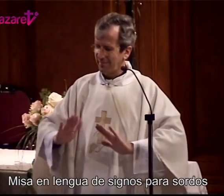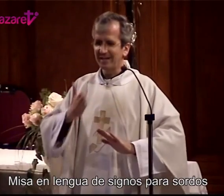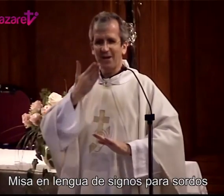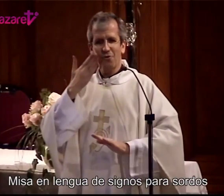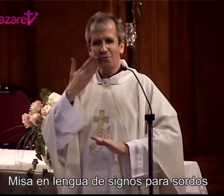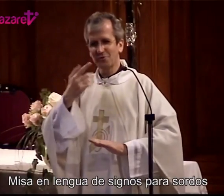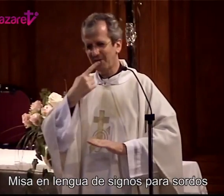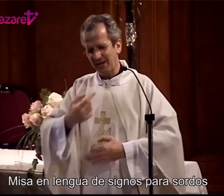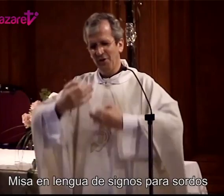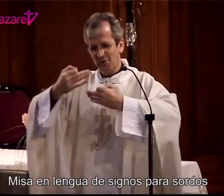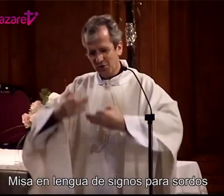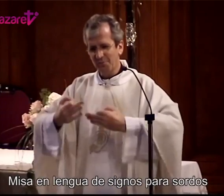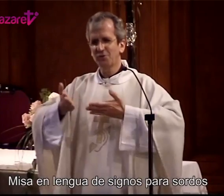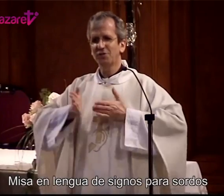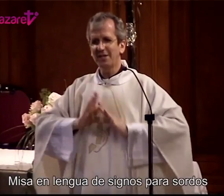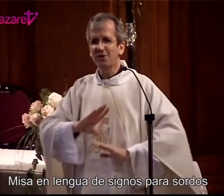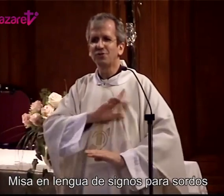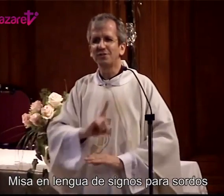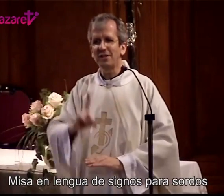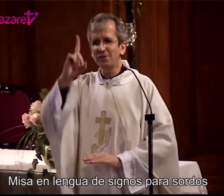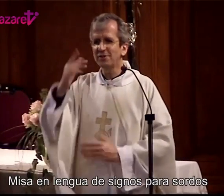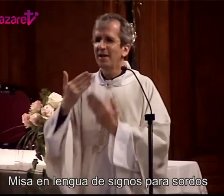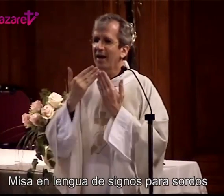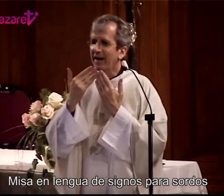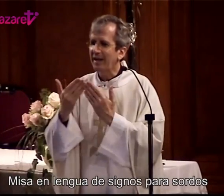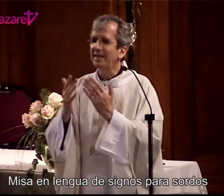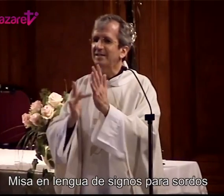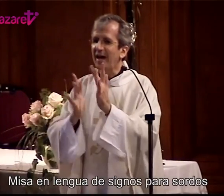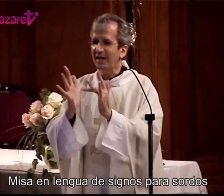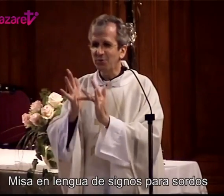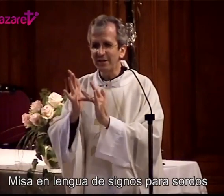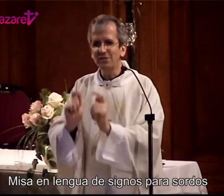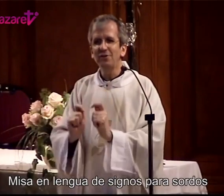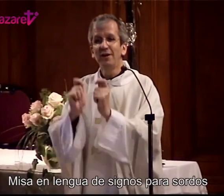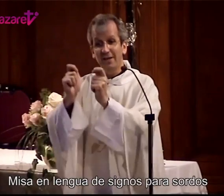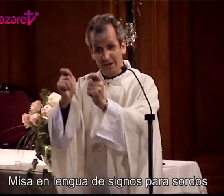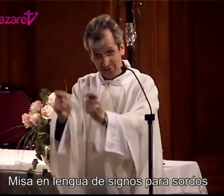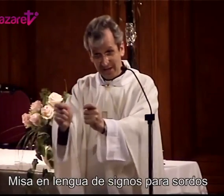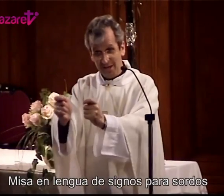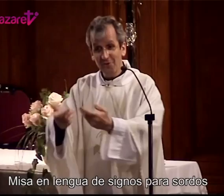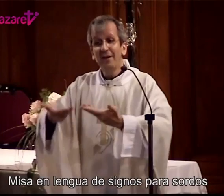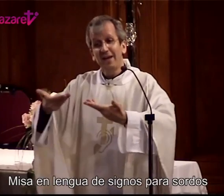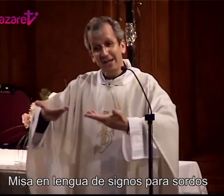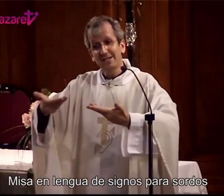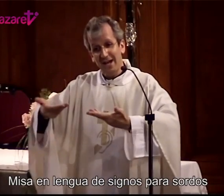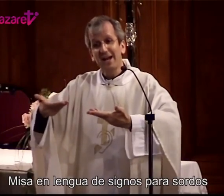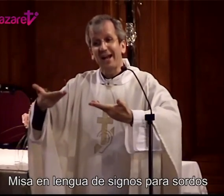estar orgullosos y decir, somos hijos de Dios gracias a Jesucristo que nos ha dado esa